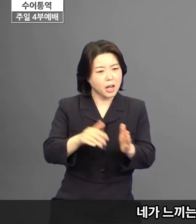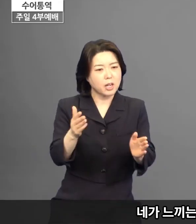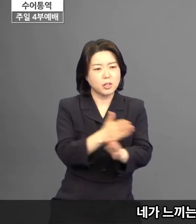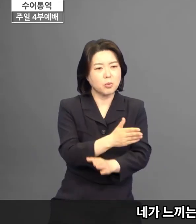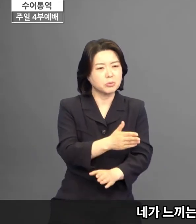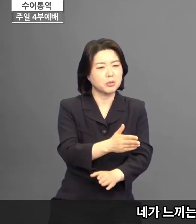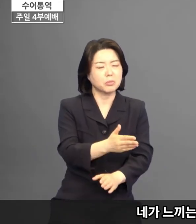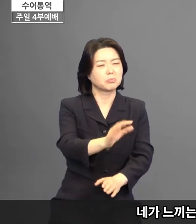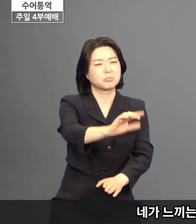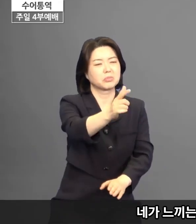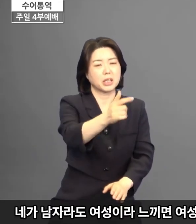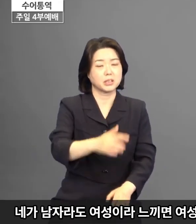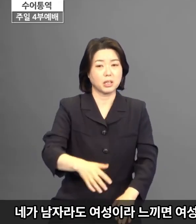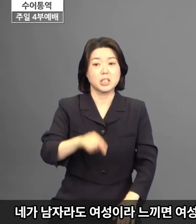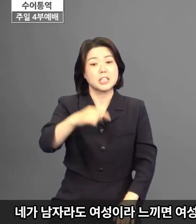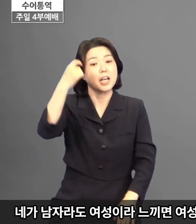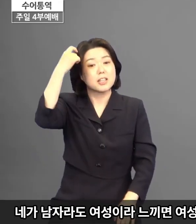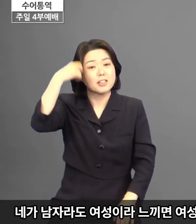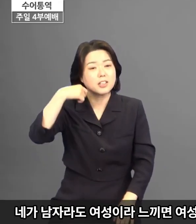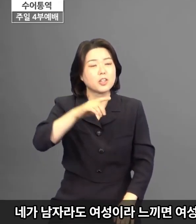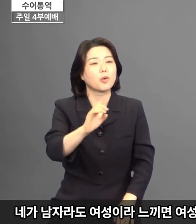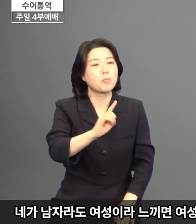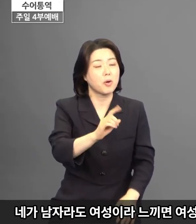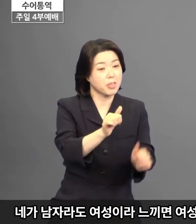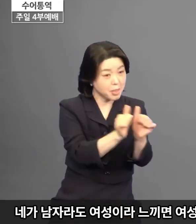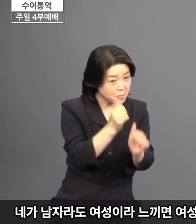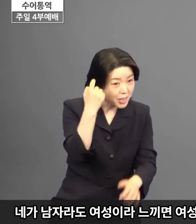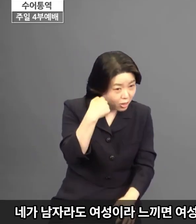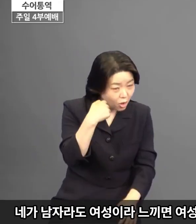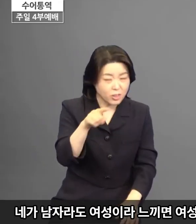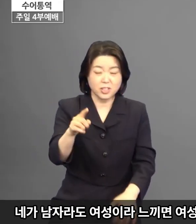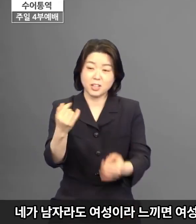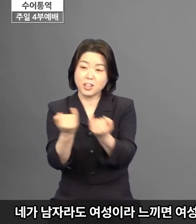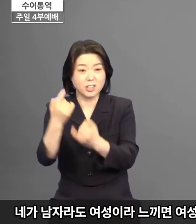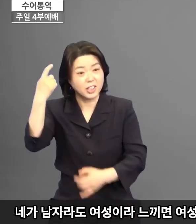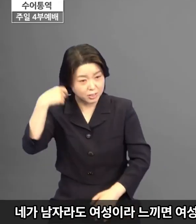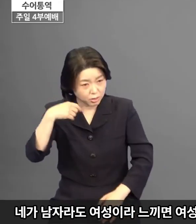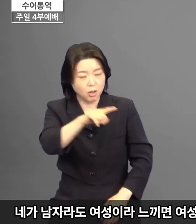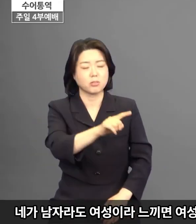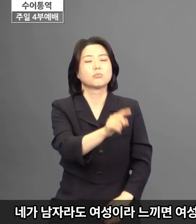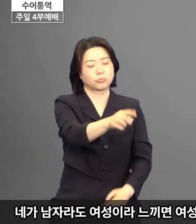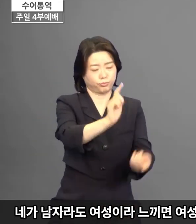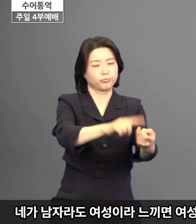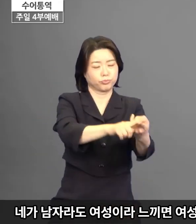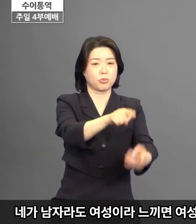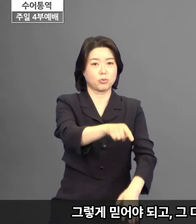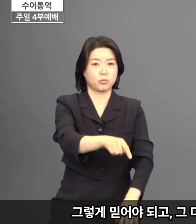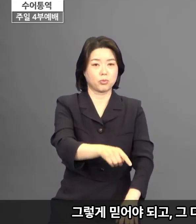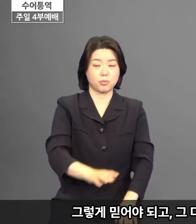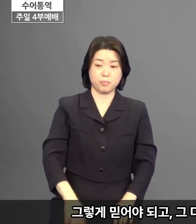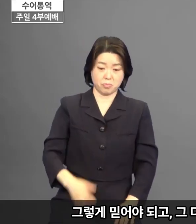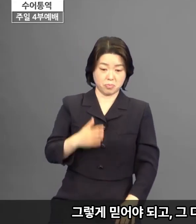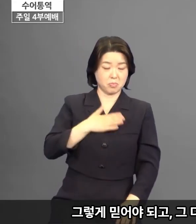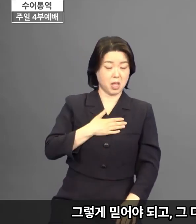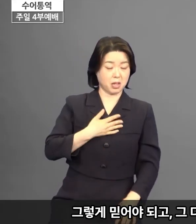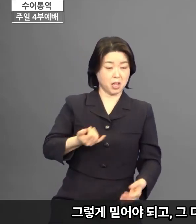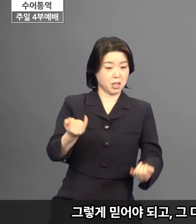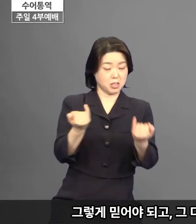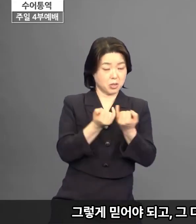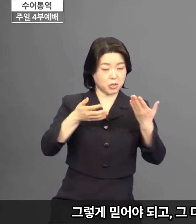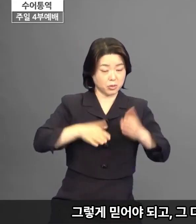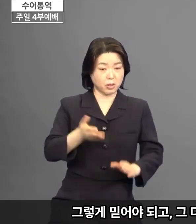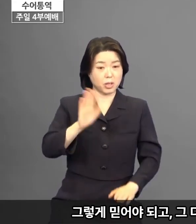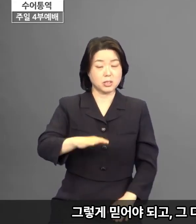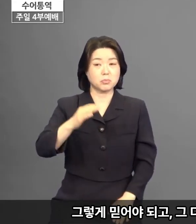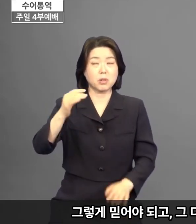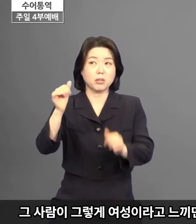너가 느끼는 것이 너의 성이야. 너가 남자로도 여성이라 느끼면 여성이고 여자로도 남성이라 느끼면 남자니까 그렇게 믿어야 되고, 그